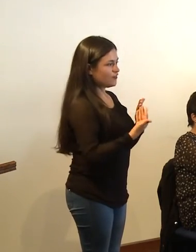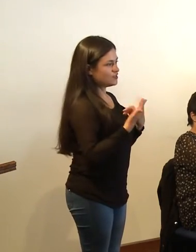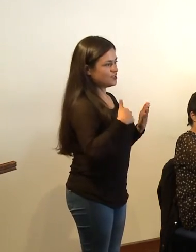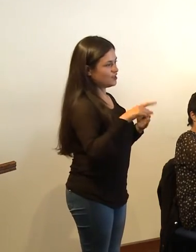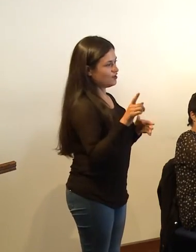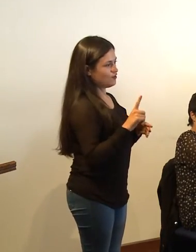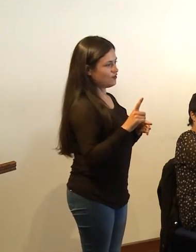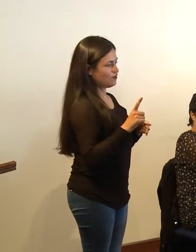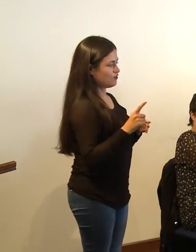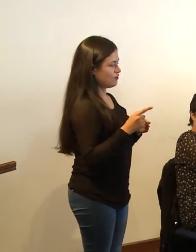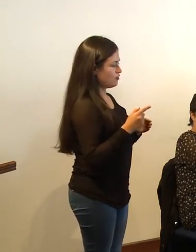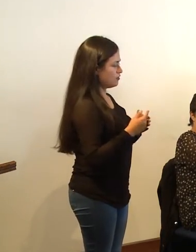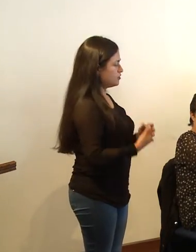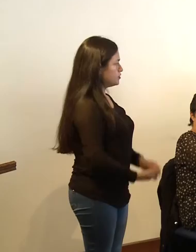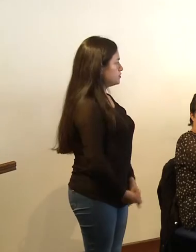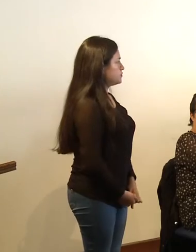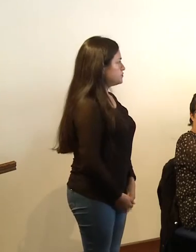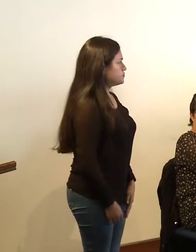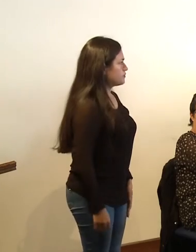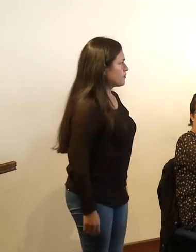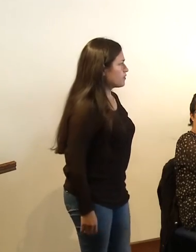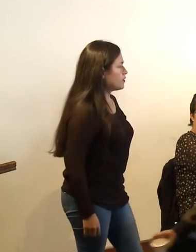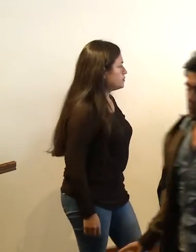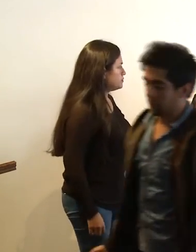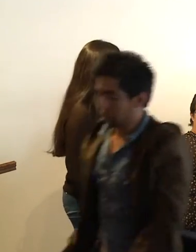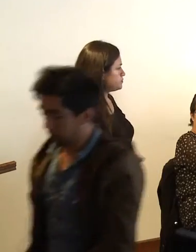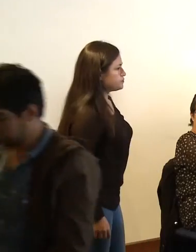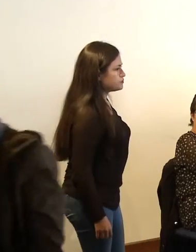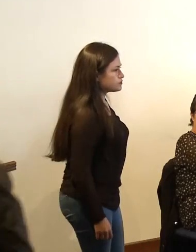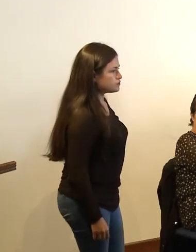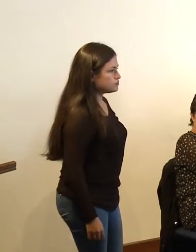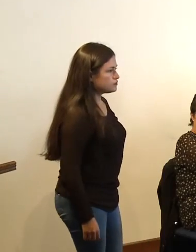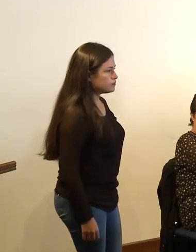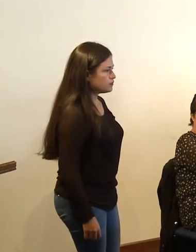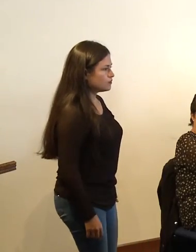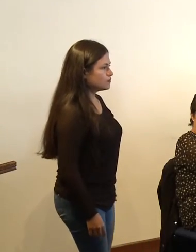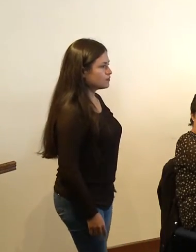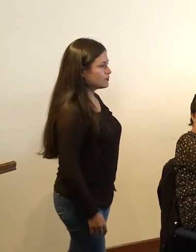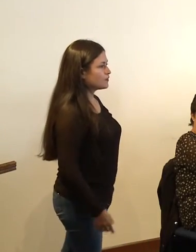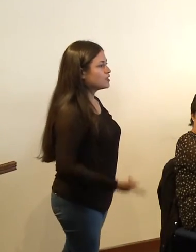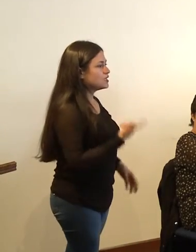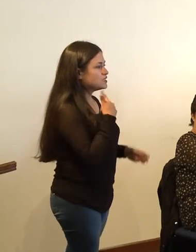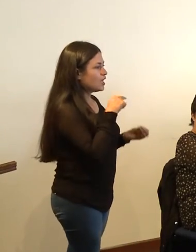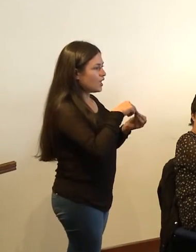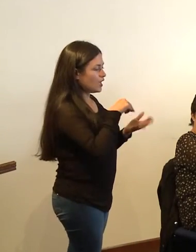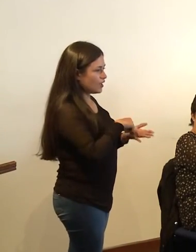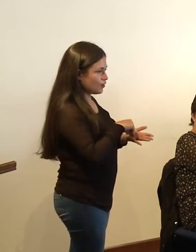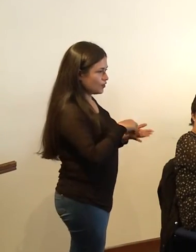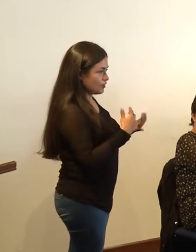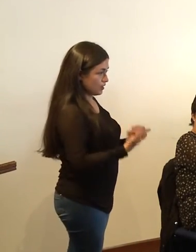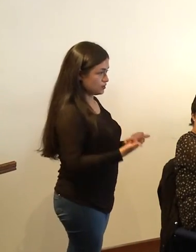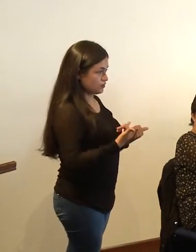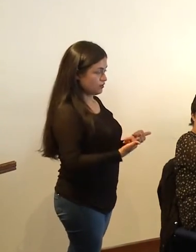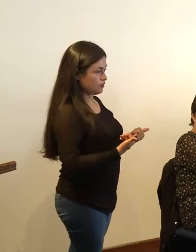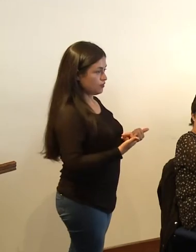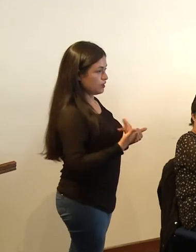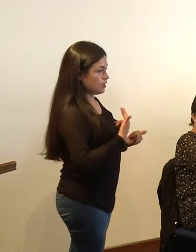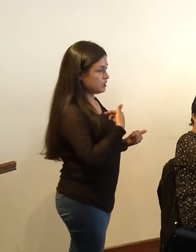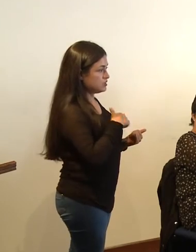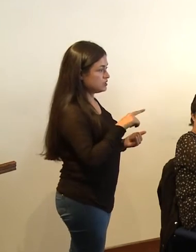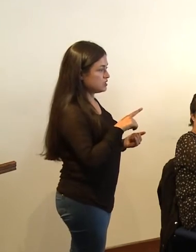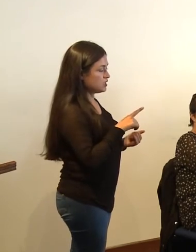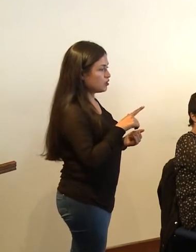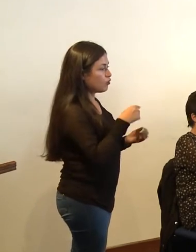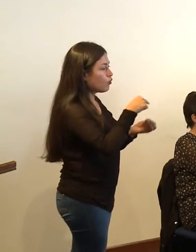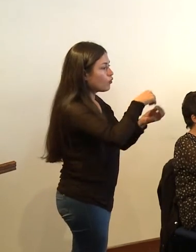Así sea poco elaborado. Entonces, claro, creo que en este contexto que ya ni siquiera es que viene,